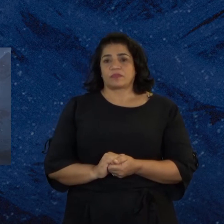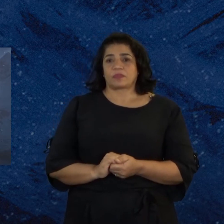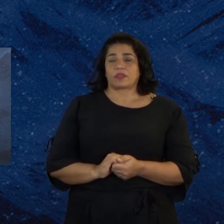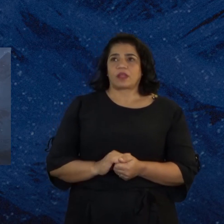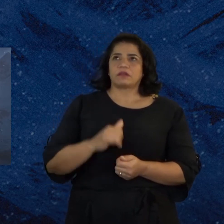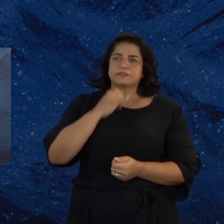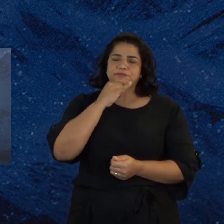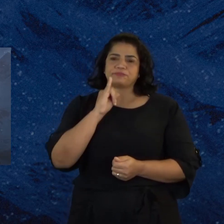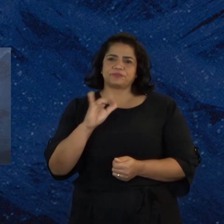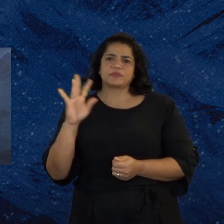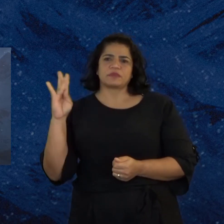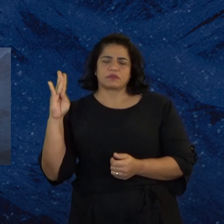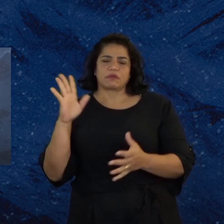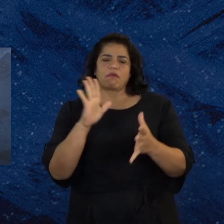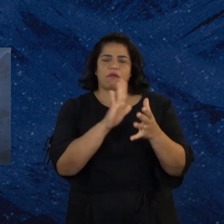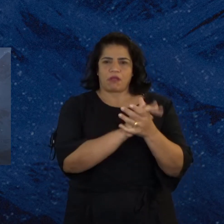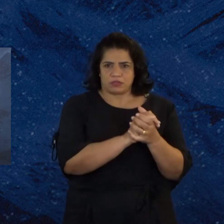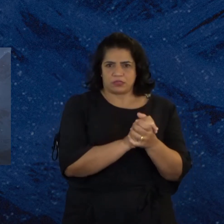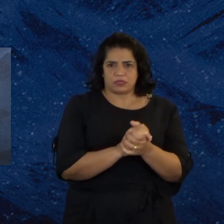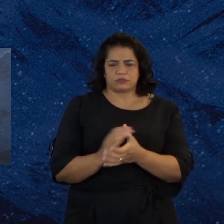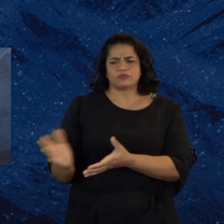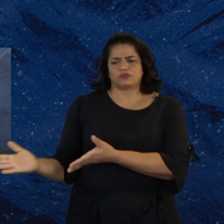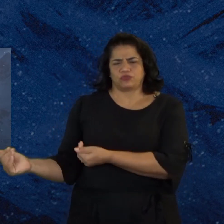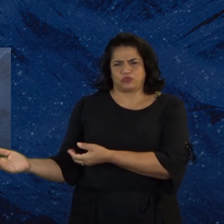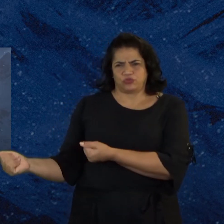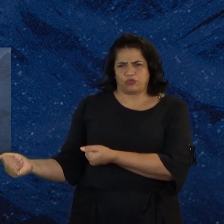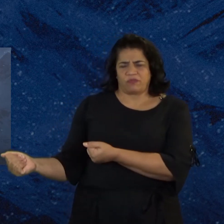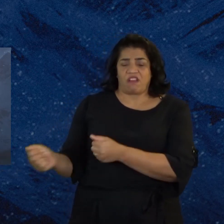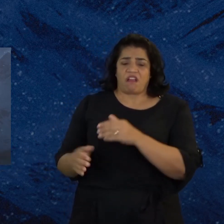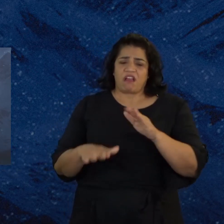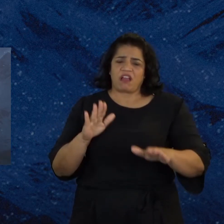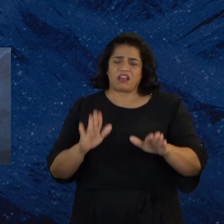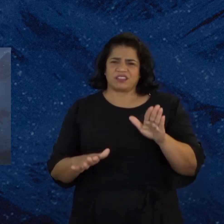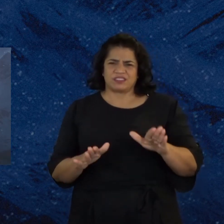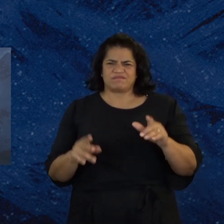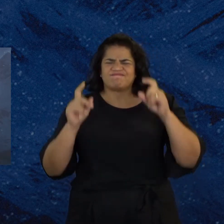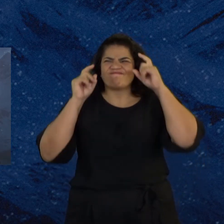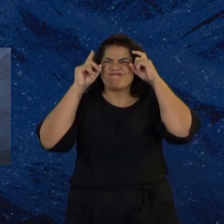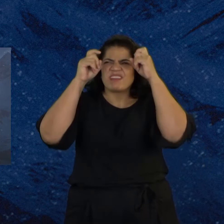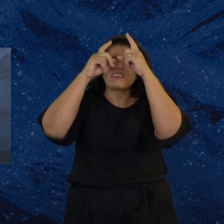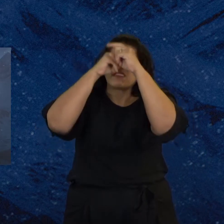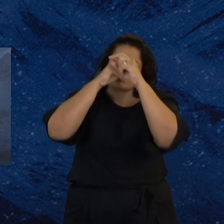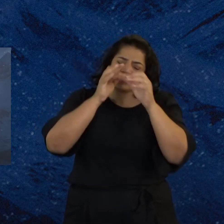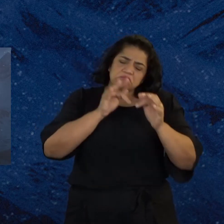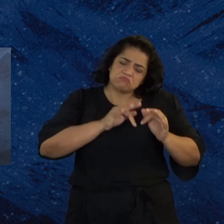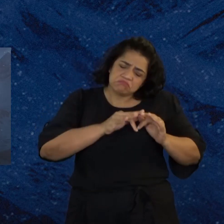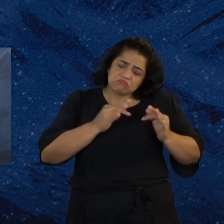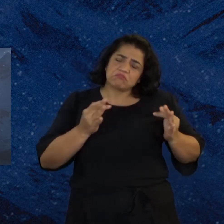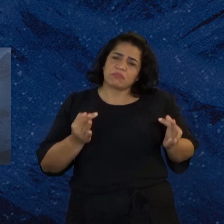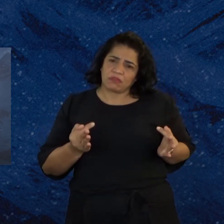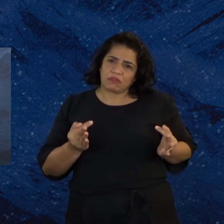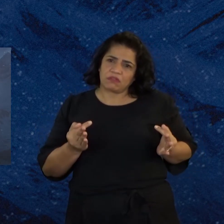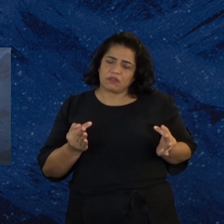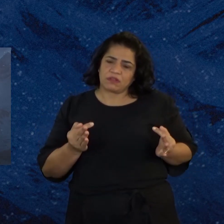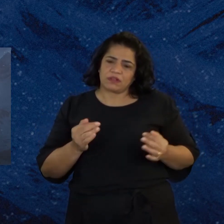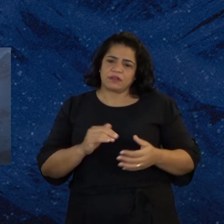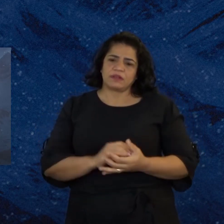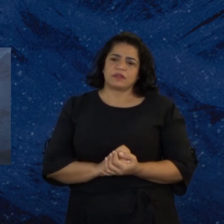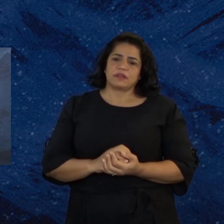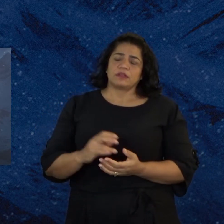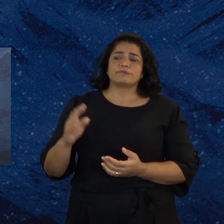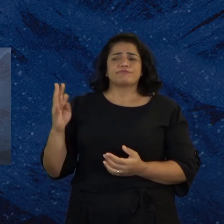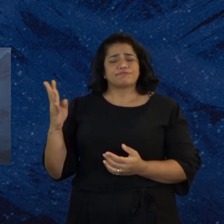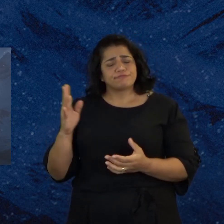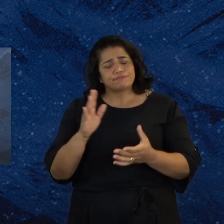tem vários jovens casados, às vezes tem dificuldade de se humilhar um cônjuge para o